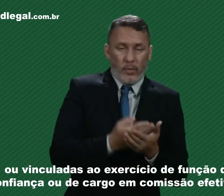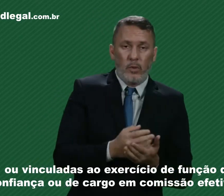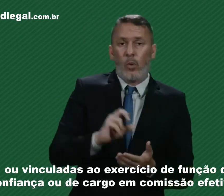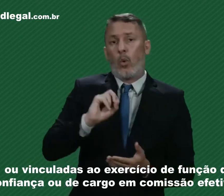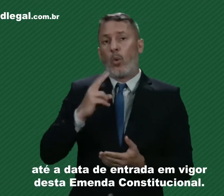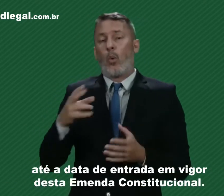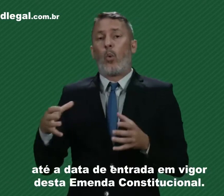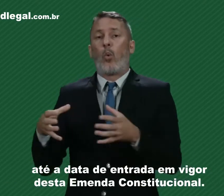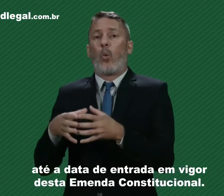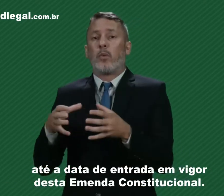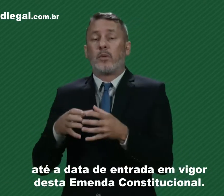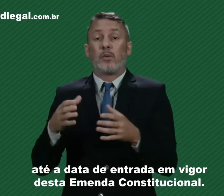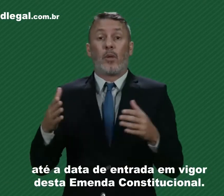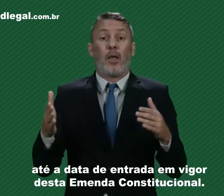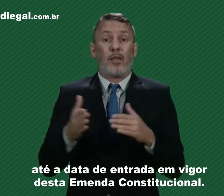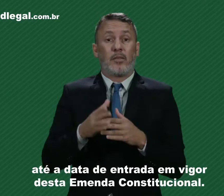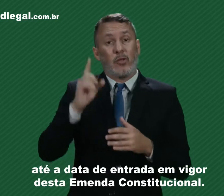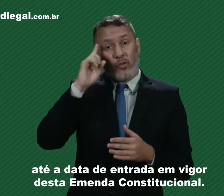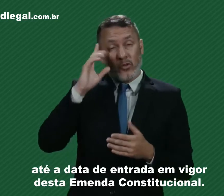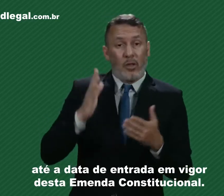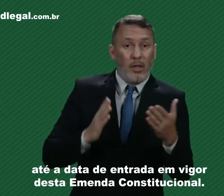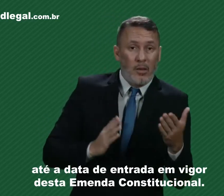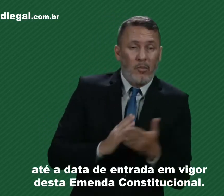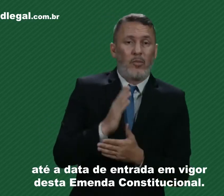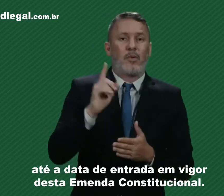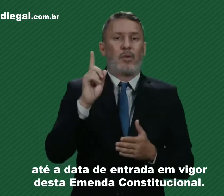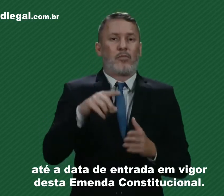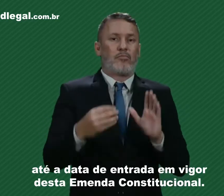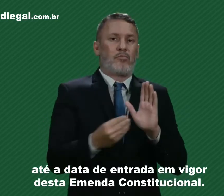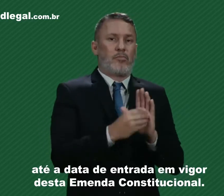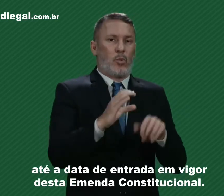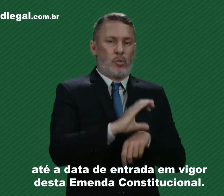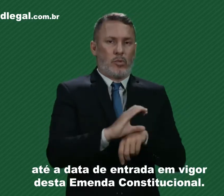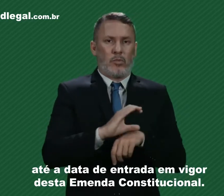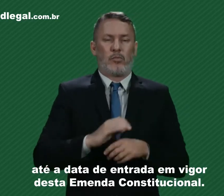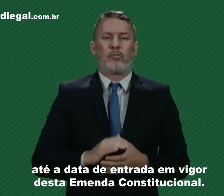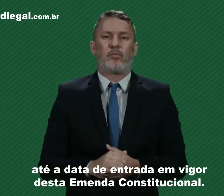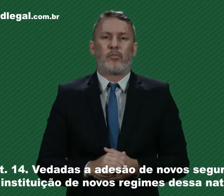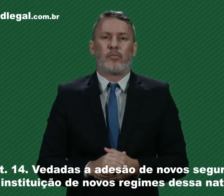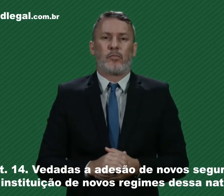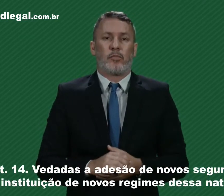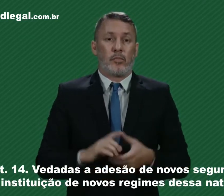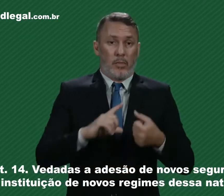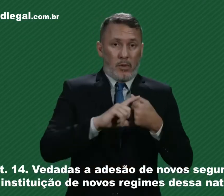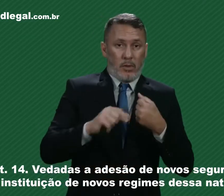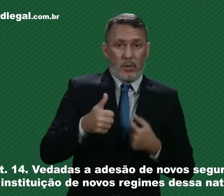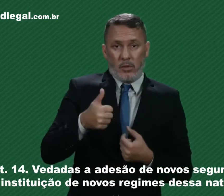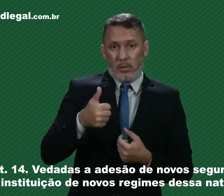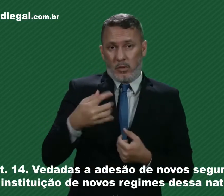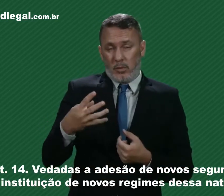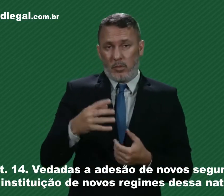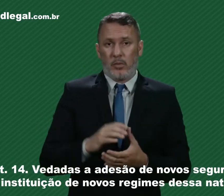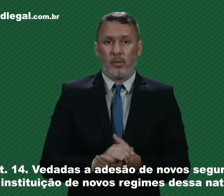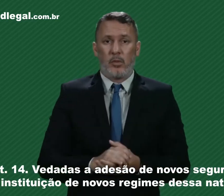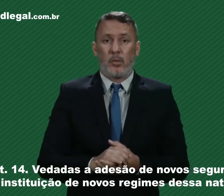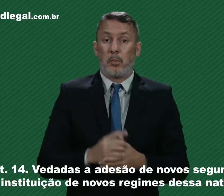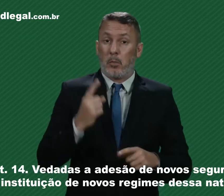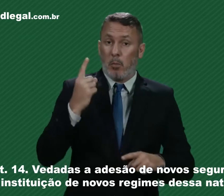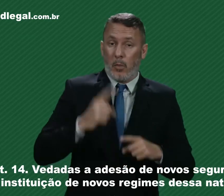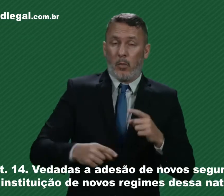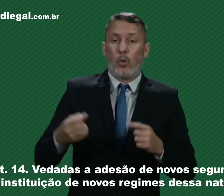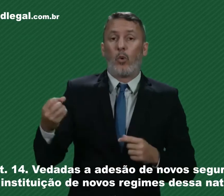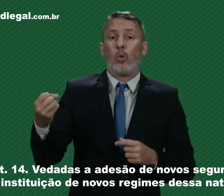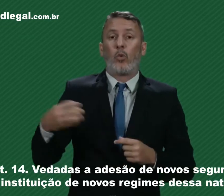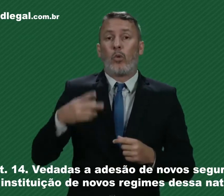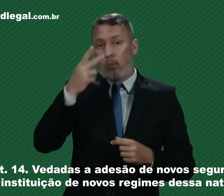comissão efetivada até a data de entrada em vigor desta emenda constitucional. Artigo 14. Vedadas a